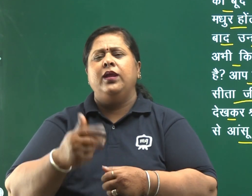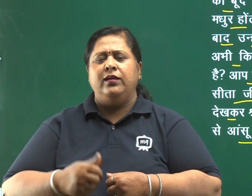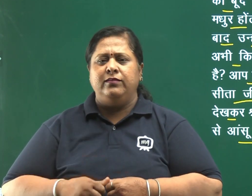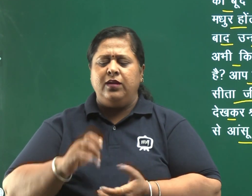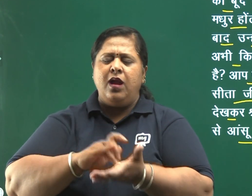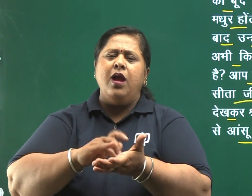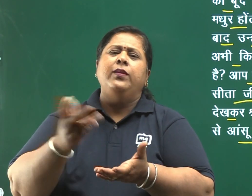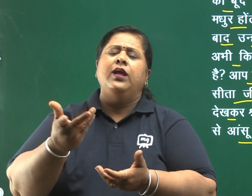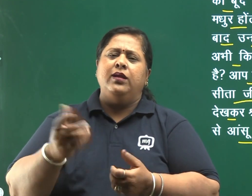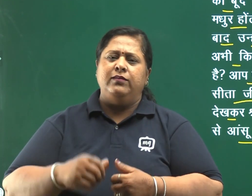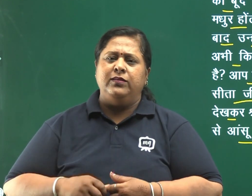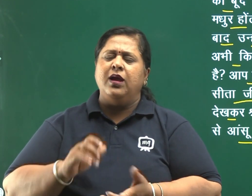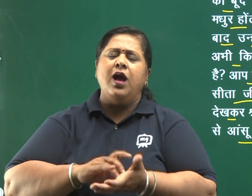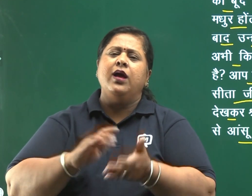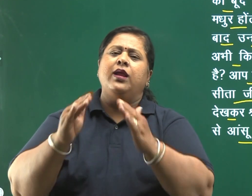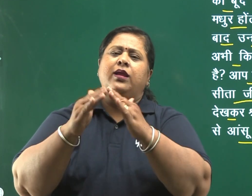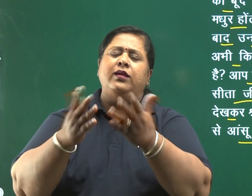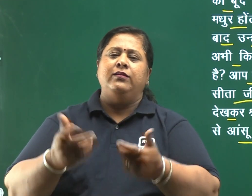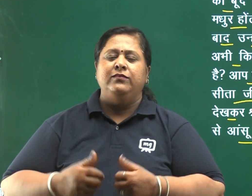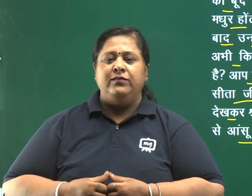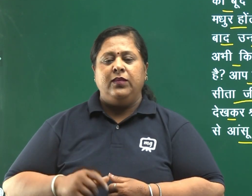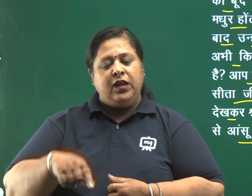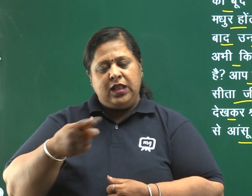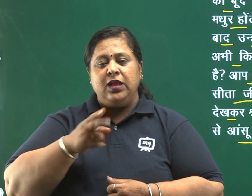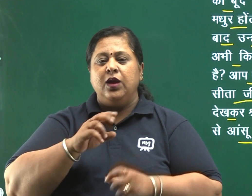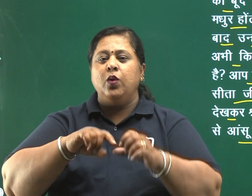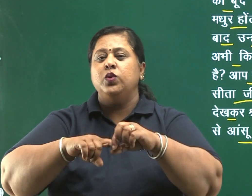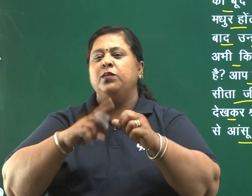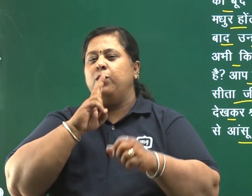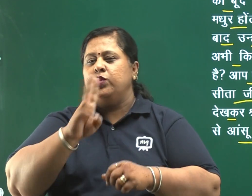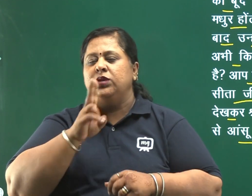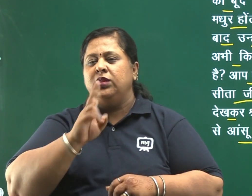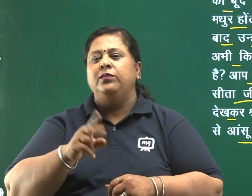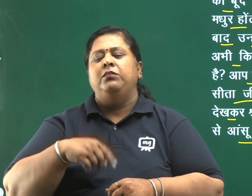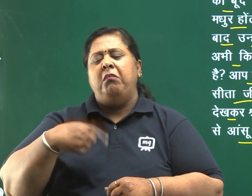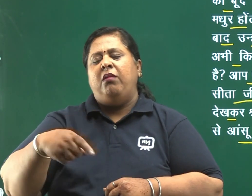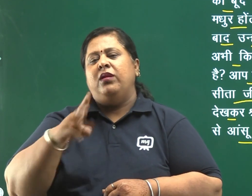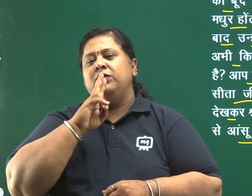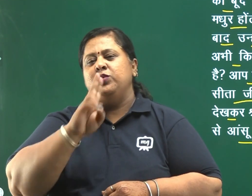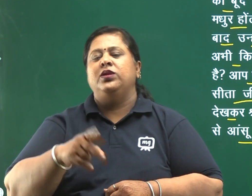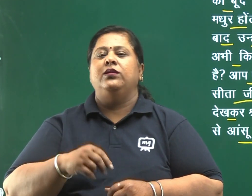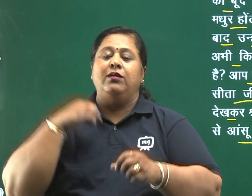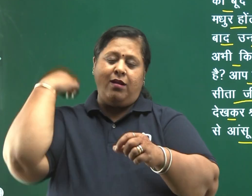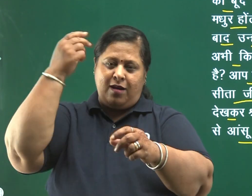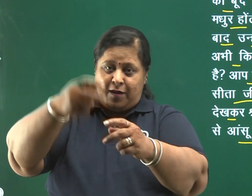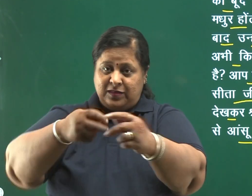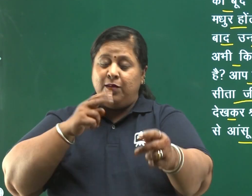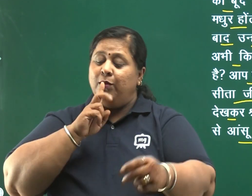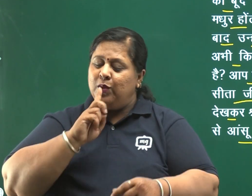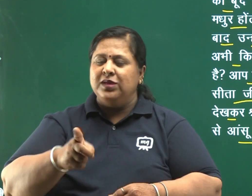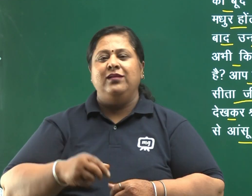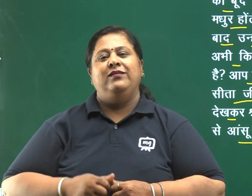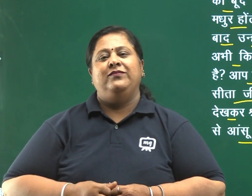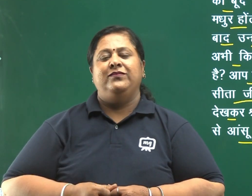हम कहाँ रहेंगे? इत्यादि प्रश्न वे बार बार प्रभु श्री राम से पूछने